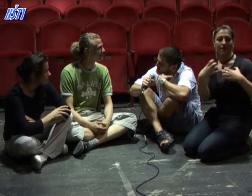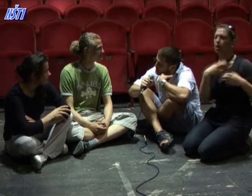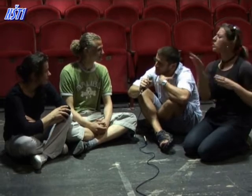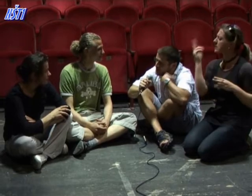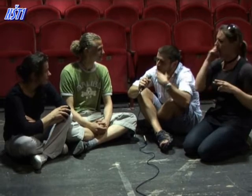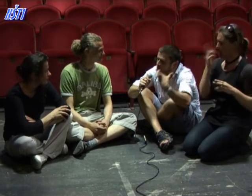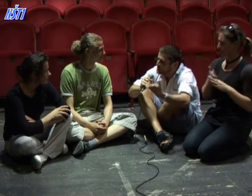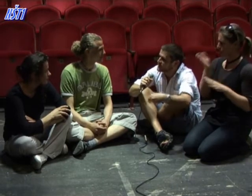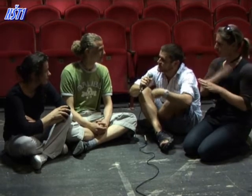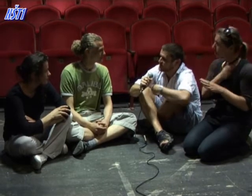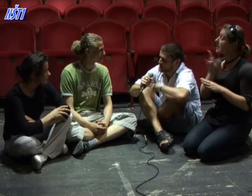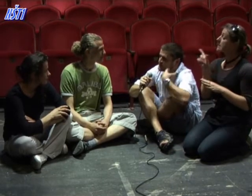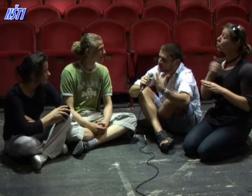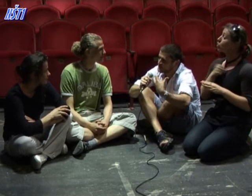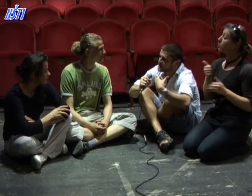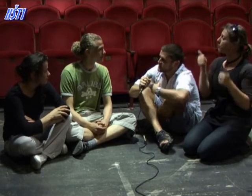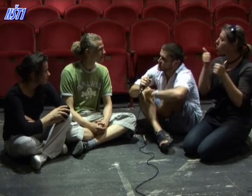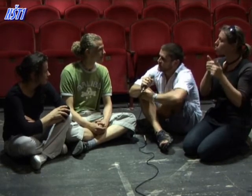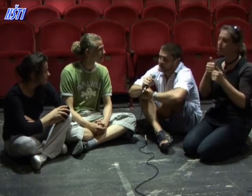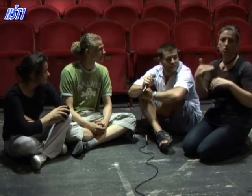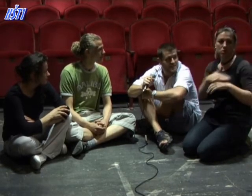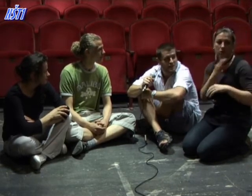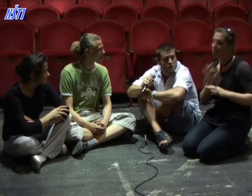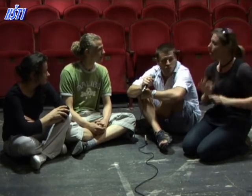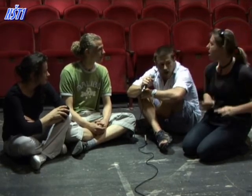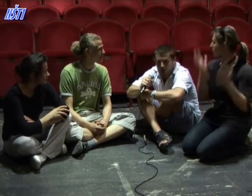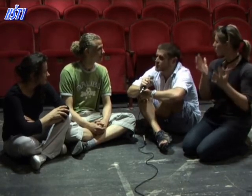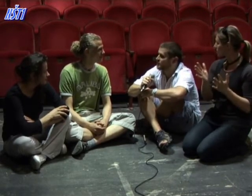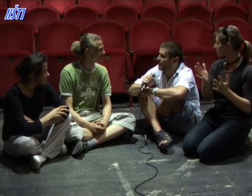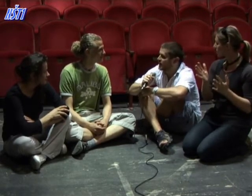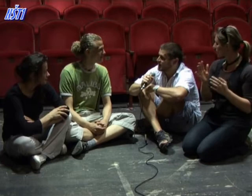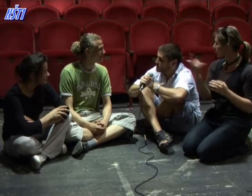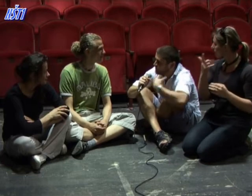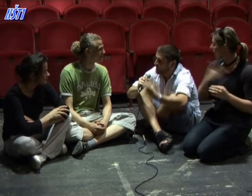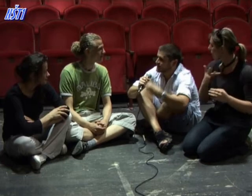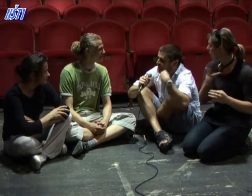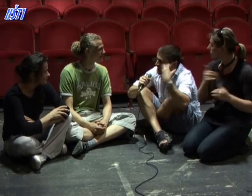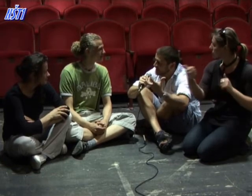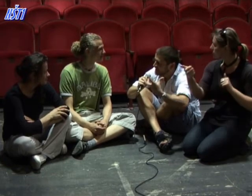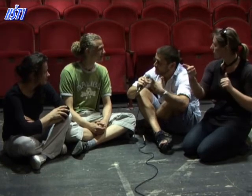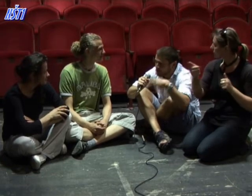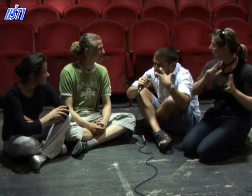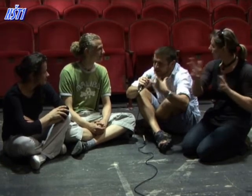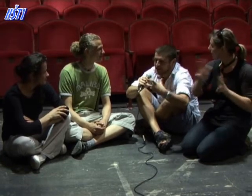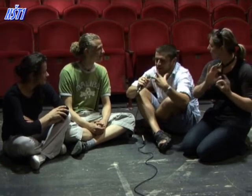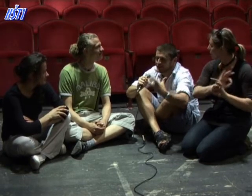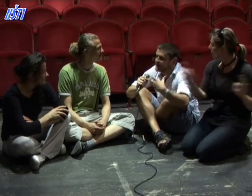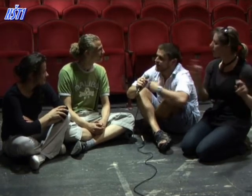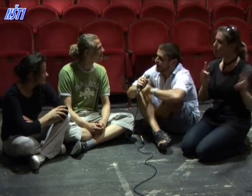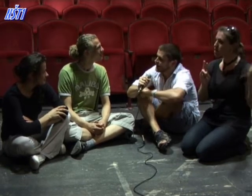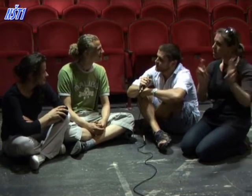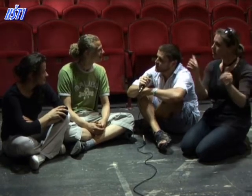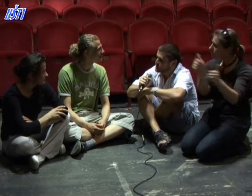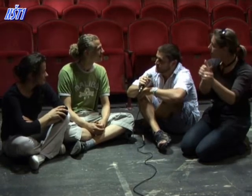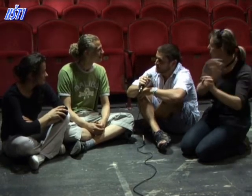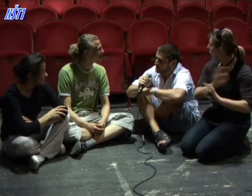momenty dostanou jakoby nový významy tím, že je tam vlastně druhá osoba, člověk, který je jakoby ten stín